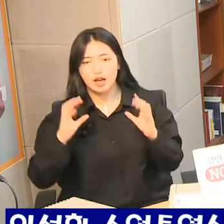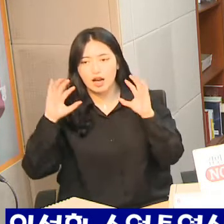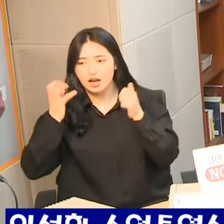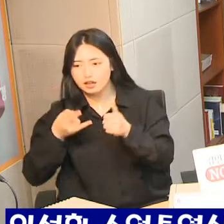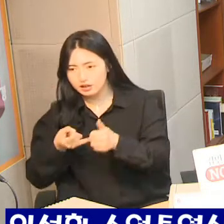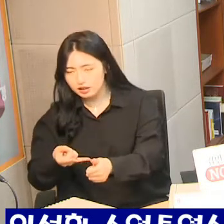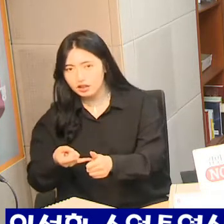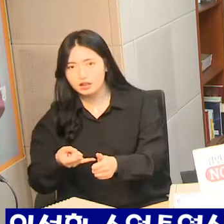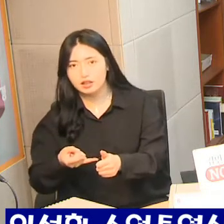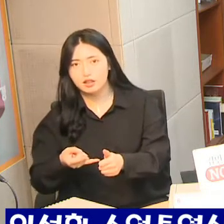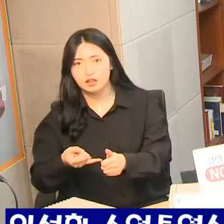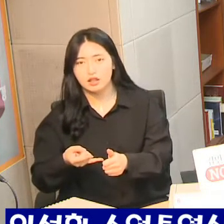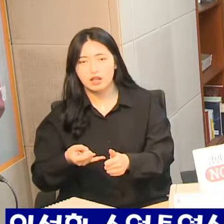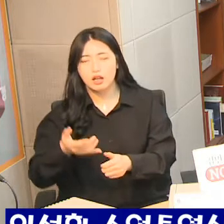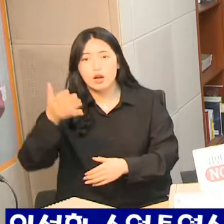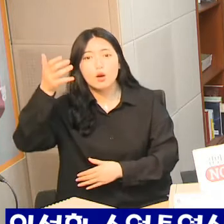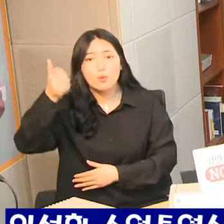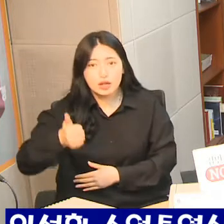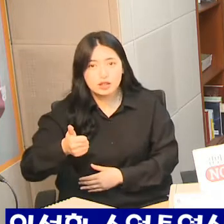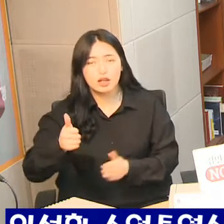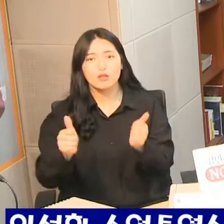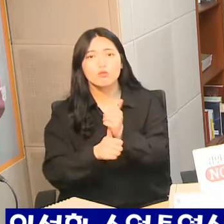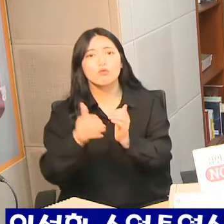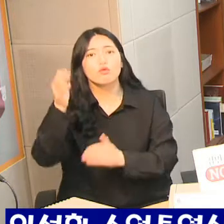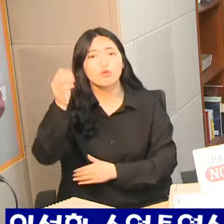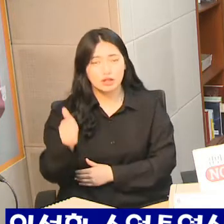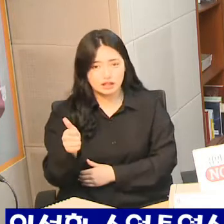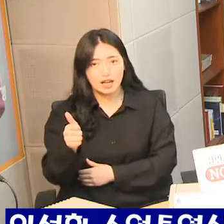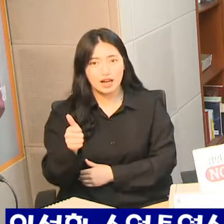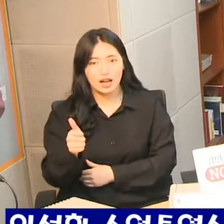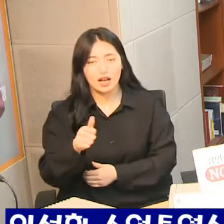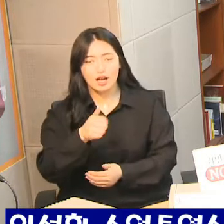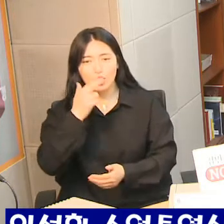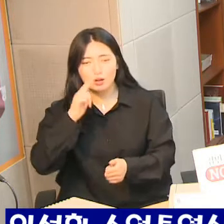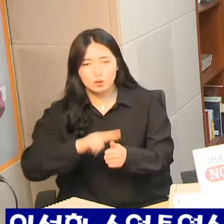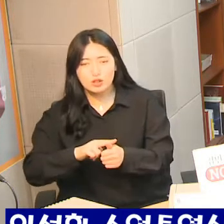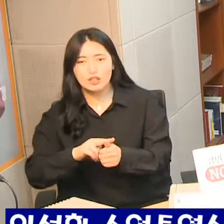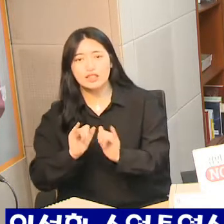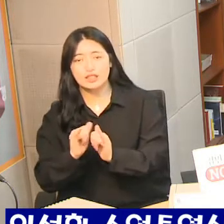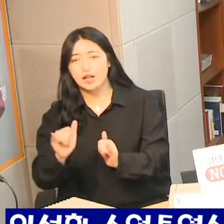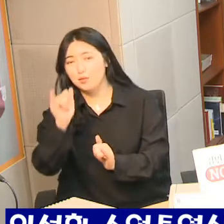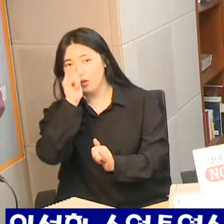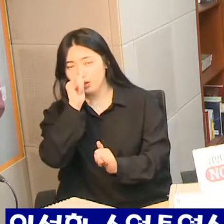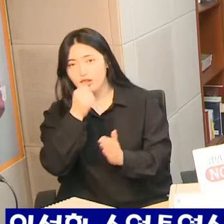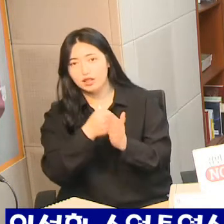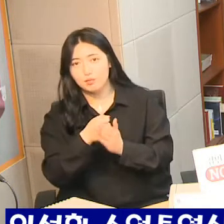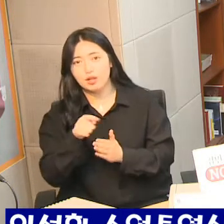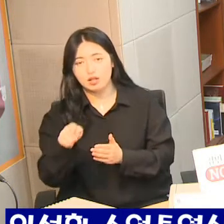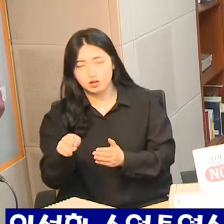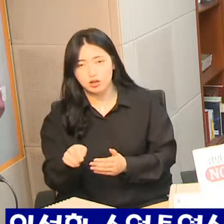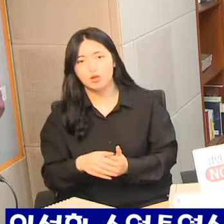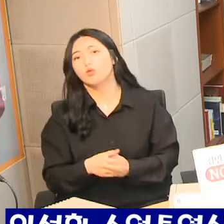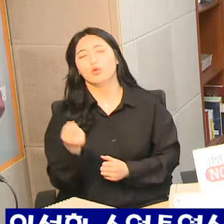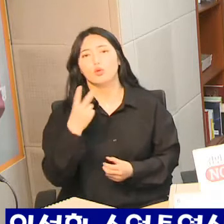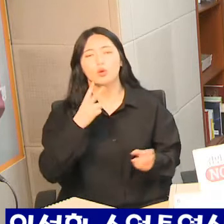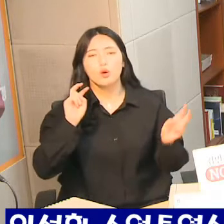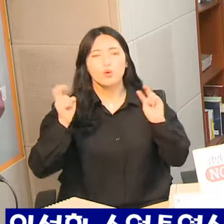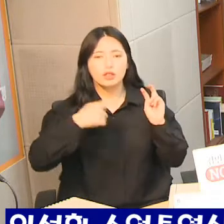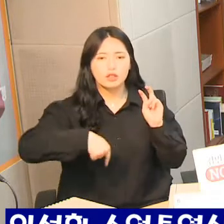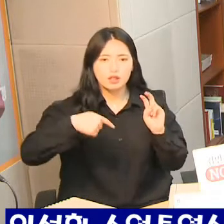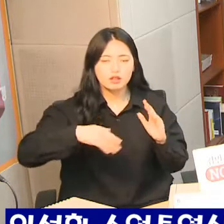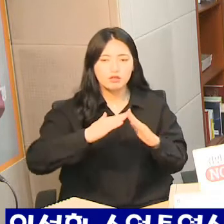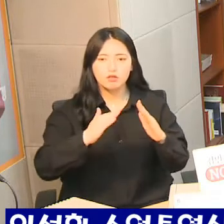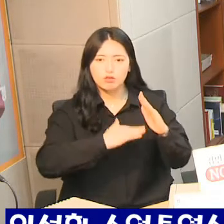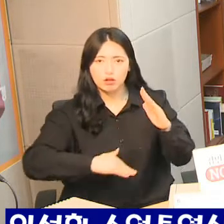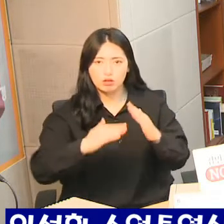아이들 뭐 요즘에 회장, 부회장 다시 또 2학기 준비하는 친구들도 있을 텐데 뭐 그런 거라든지 뭐 회사에서 또 뭐